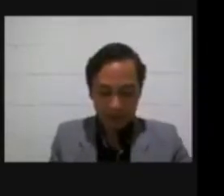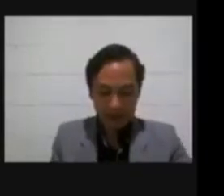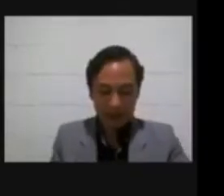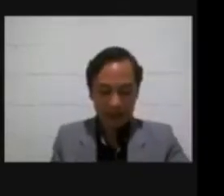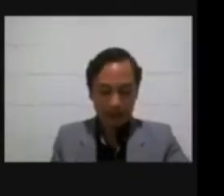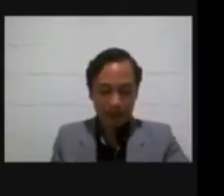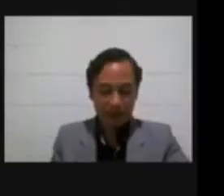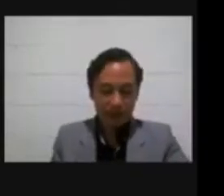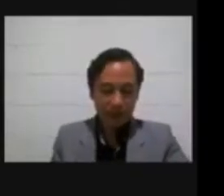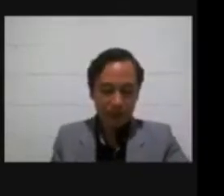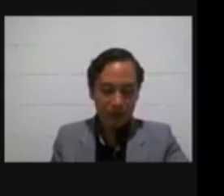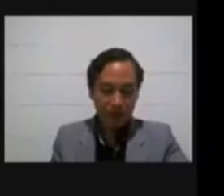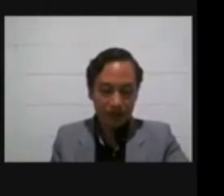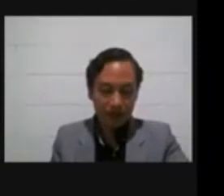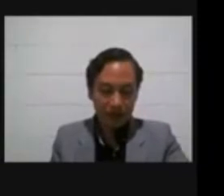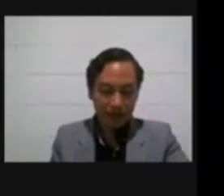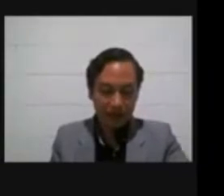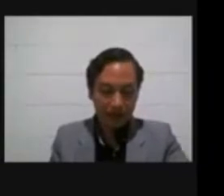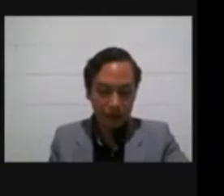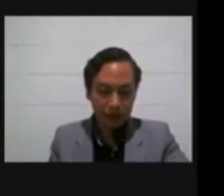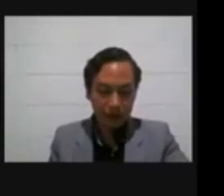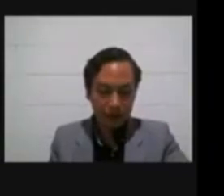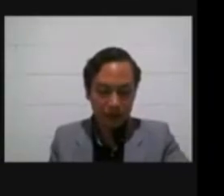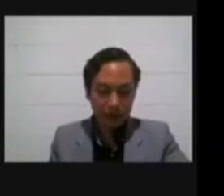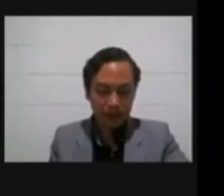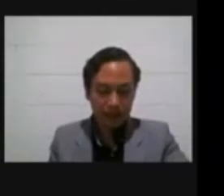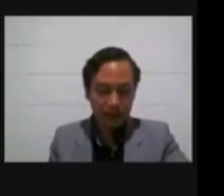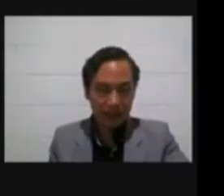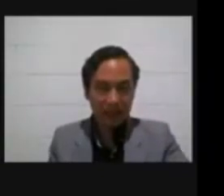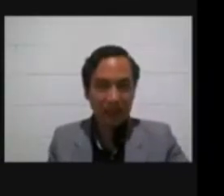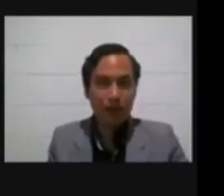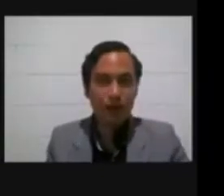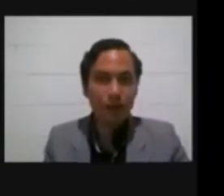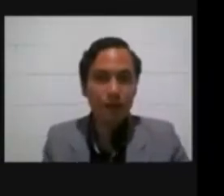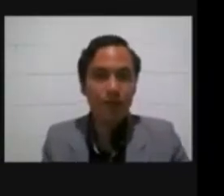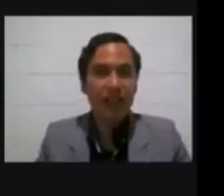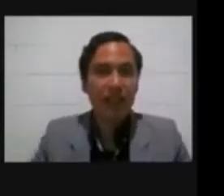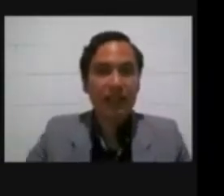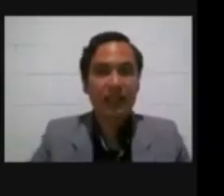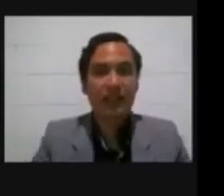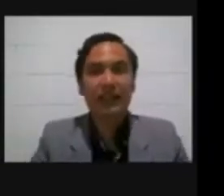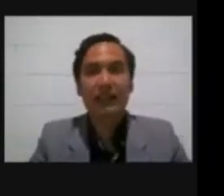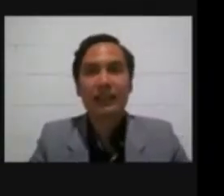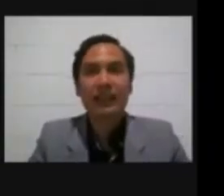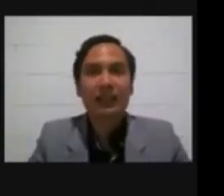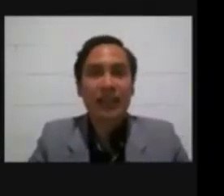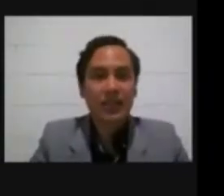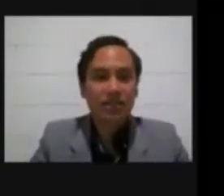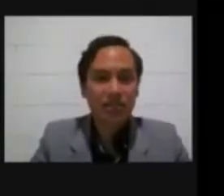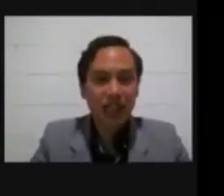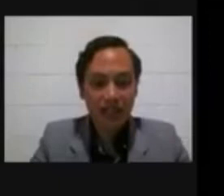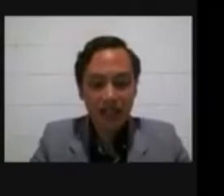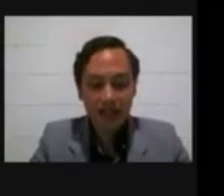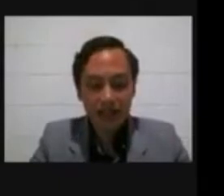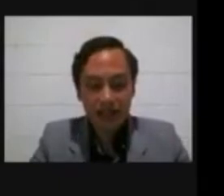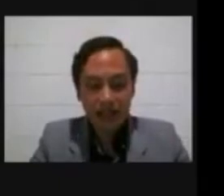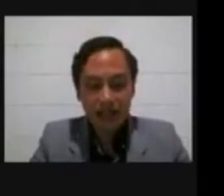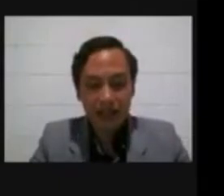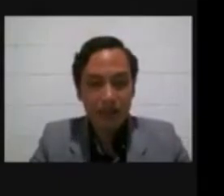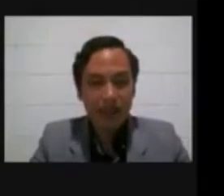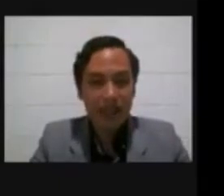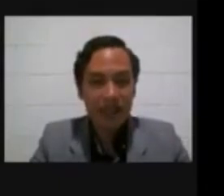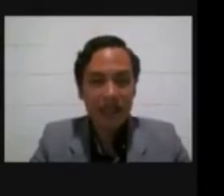para que vayamos viendo y tengamos un poco del panorama de cómo en la